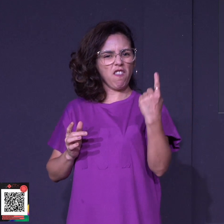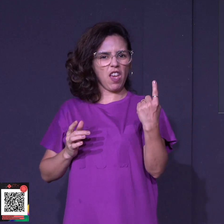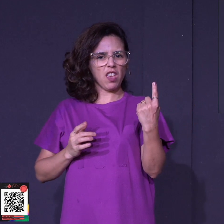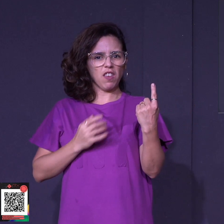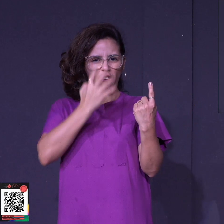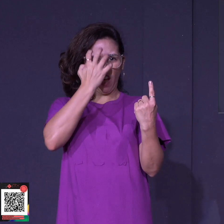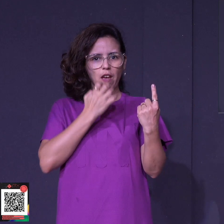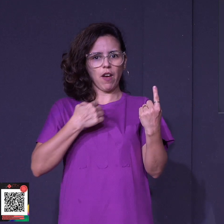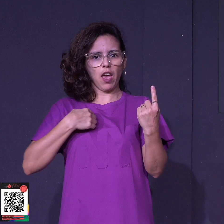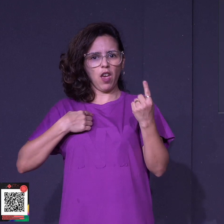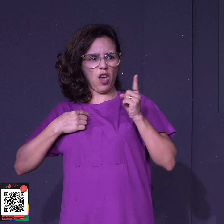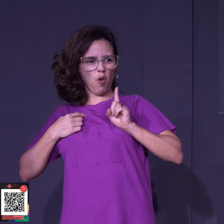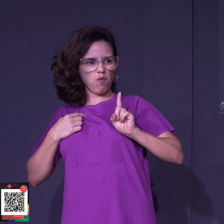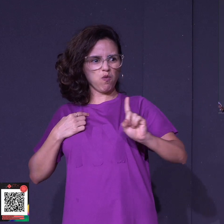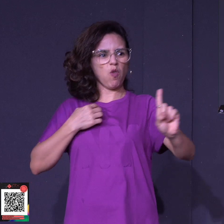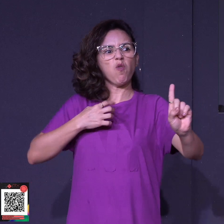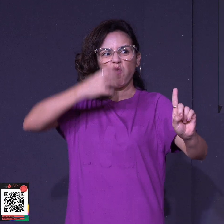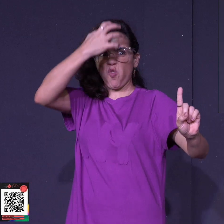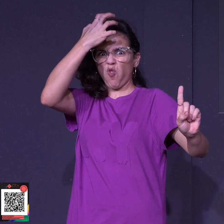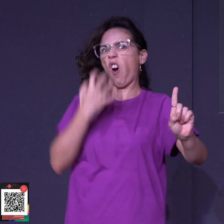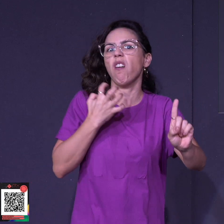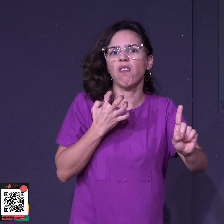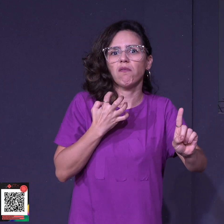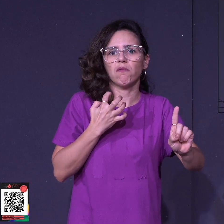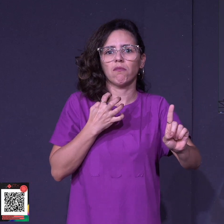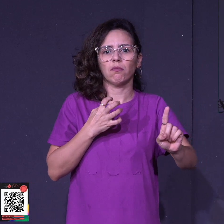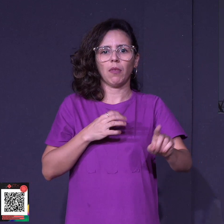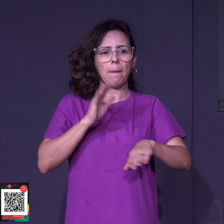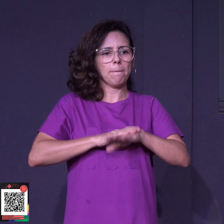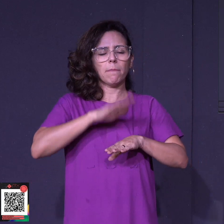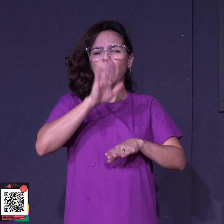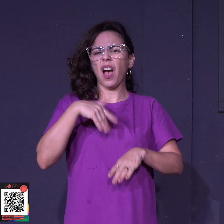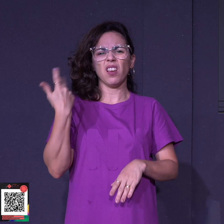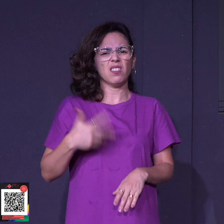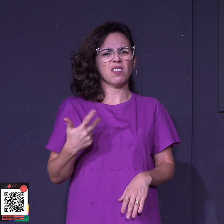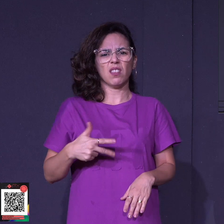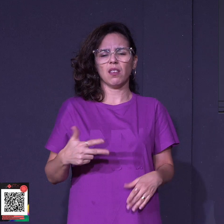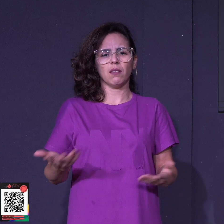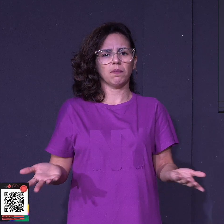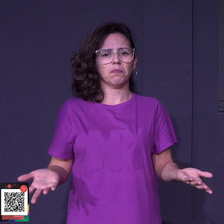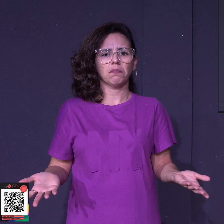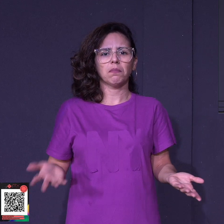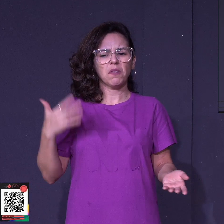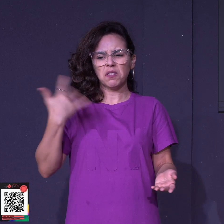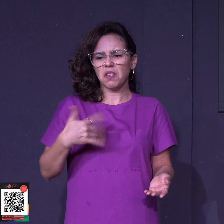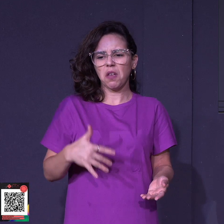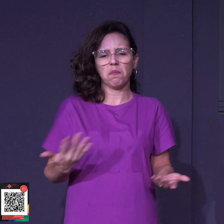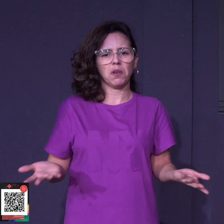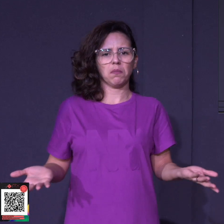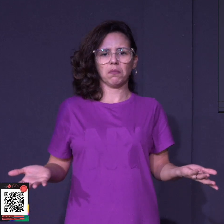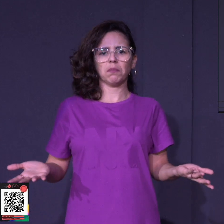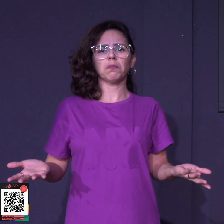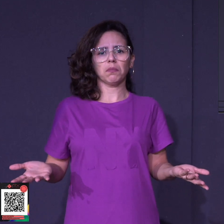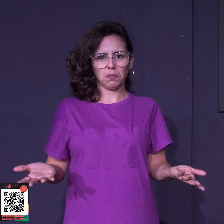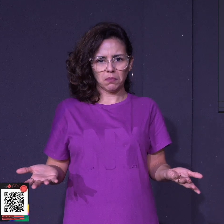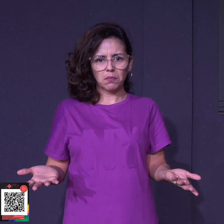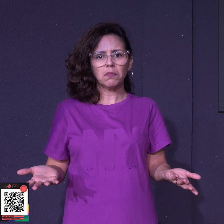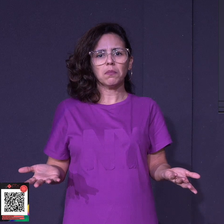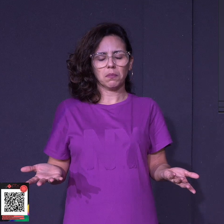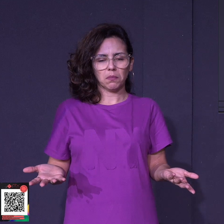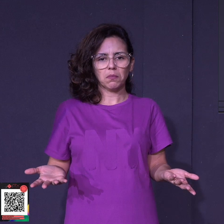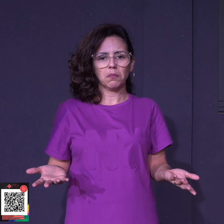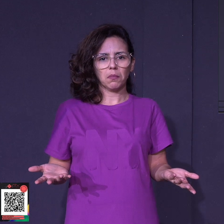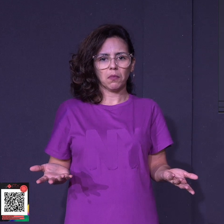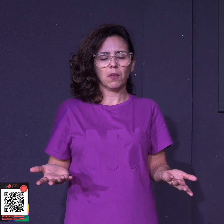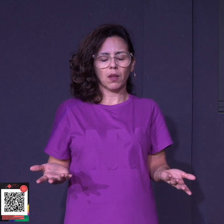fervendo. É assim ou não é? É assim ou não é, irmãos? O que é que vemos nesse verso